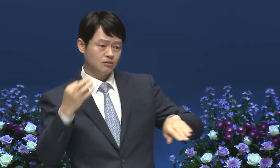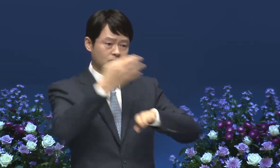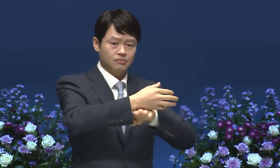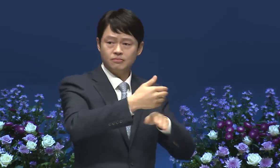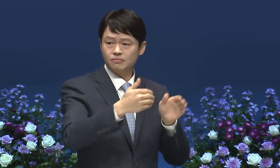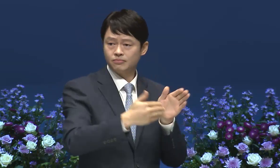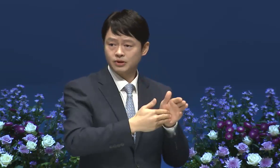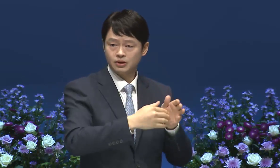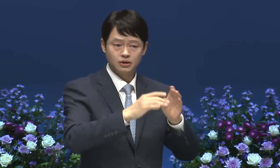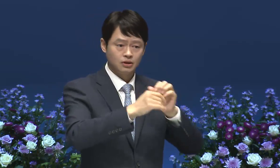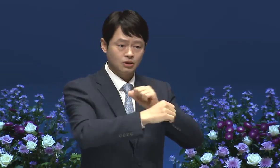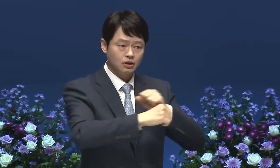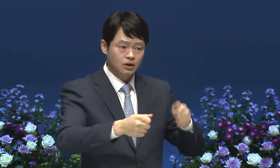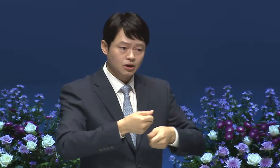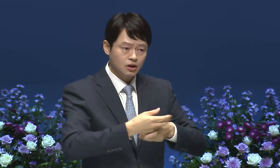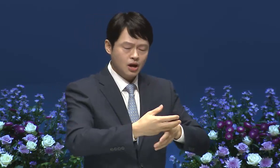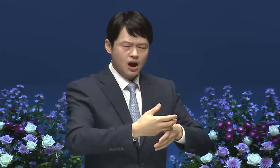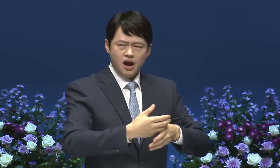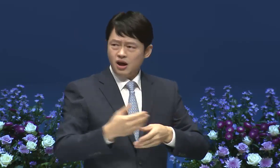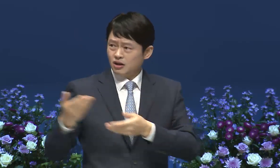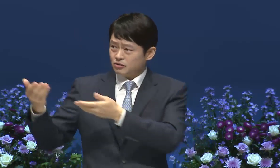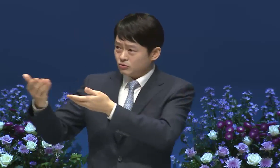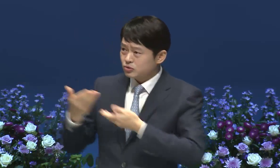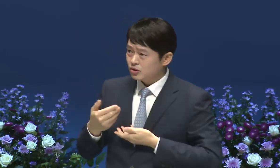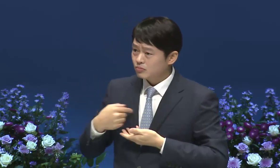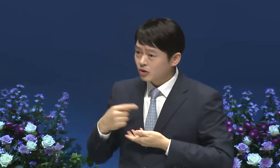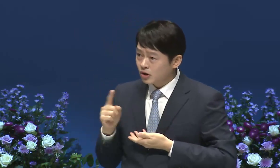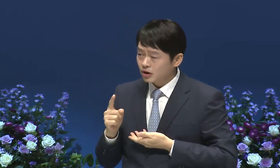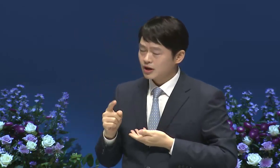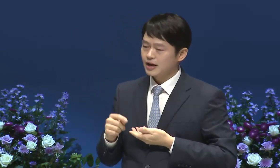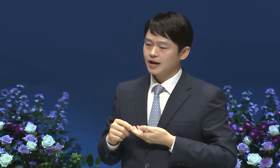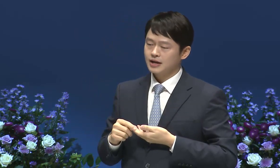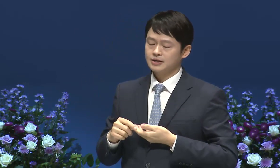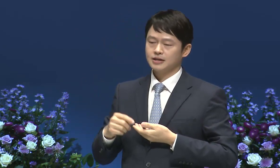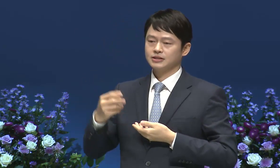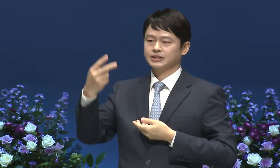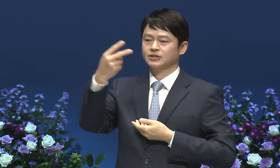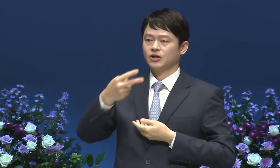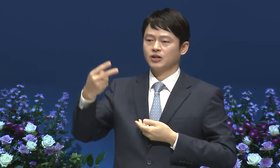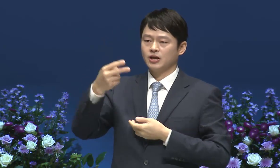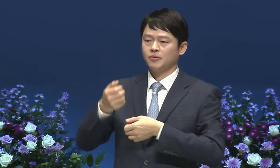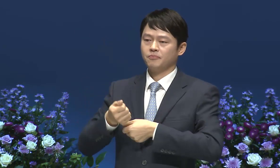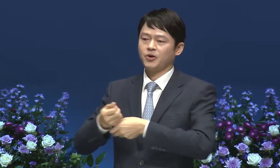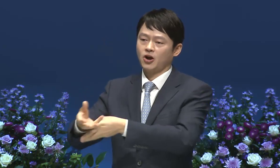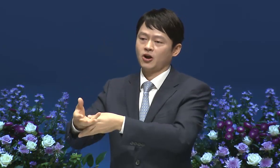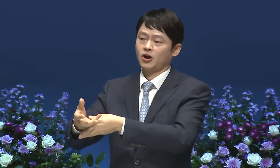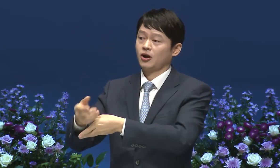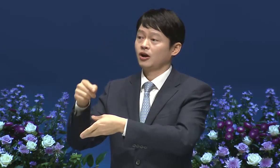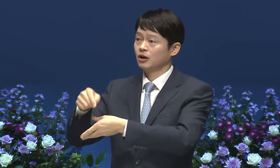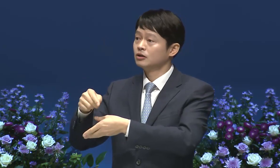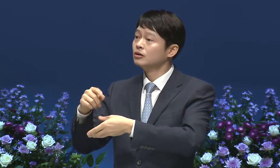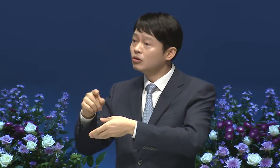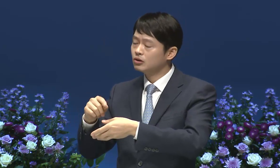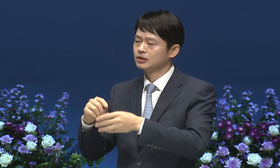알고 보니 팔라완 지역에 이미 큰 부지를 갖고 계셨고 그 부지에 농인 선교를 위해 부지를 예비했다고 말씀을